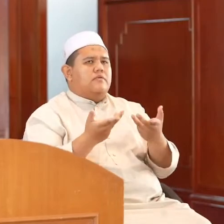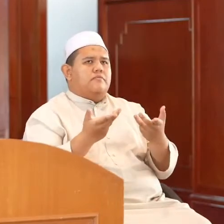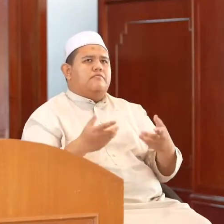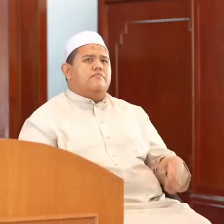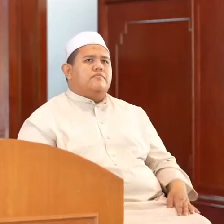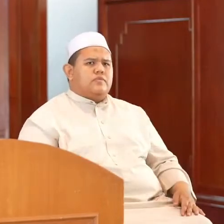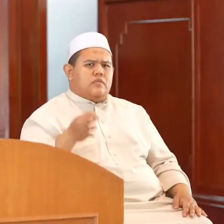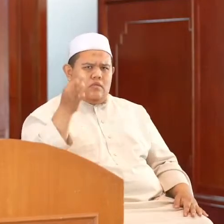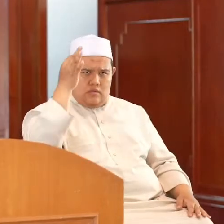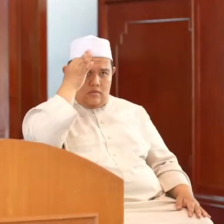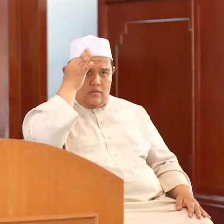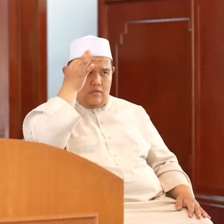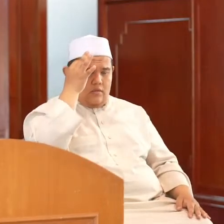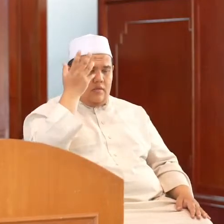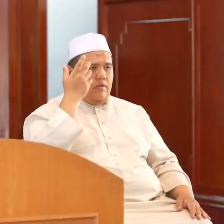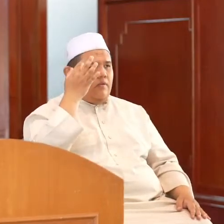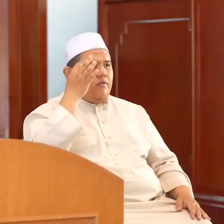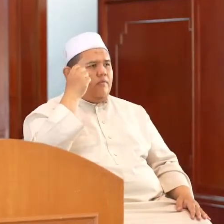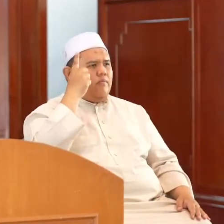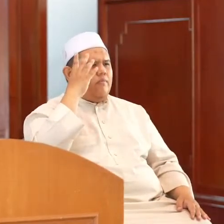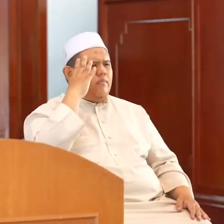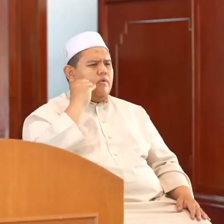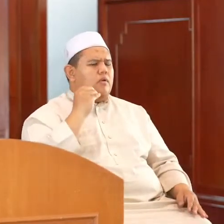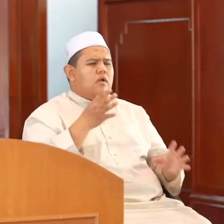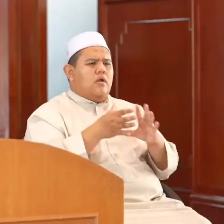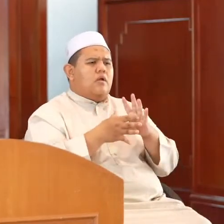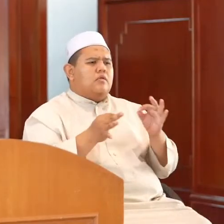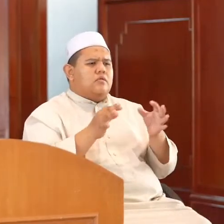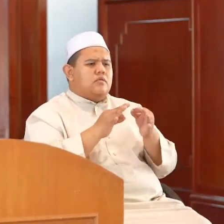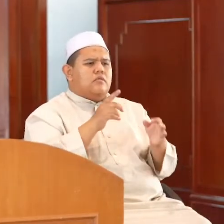Saya ingat saya pernah cerita kat tuan-tuan, tapi cerita lama.